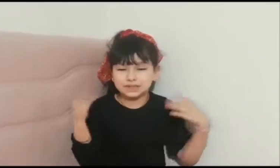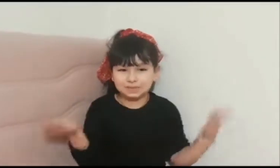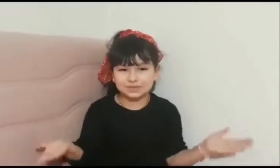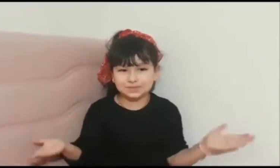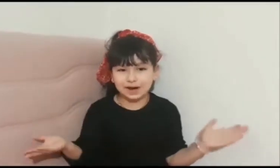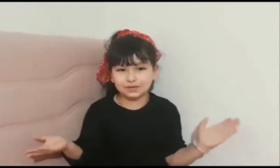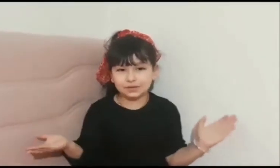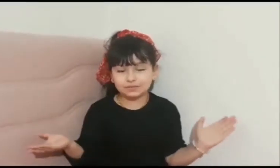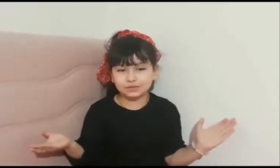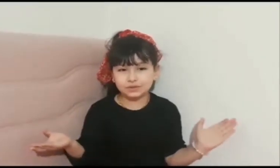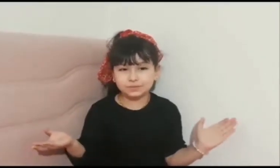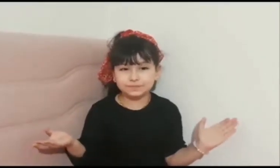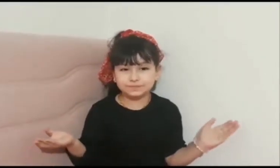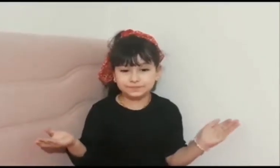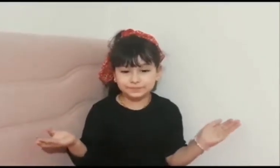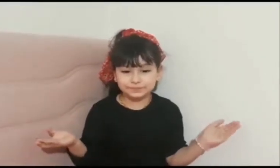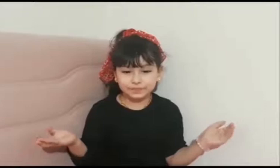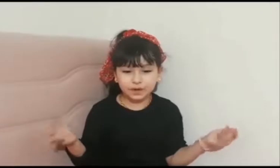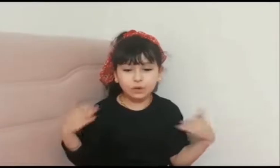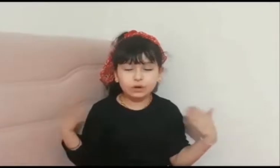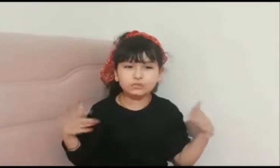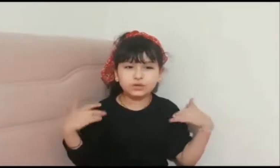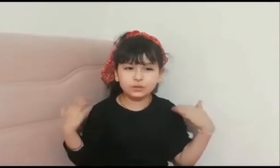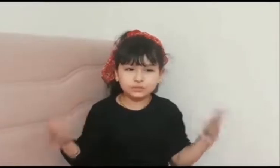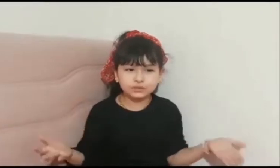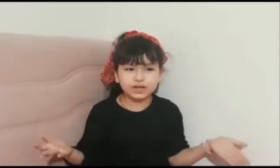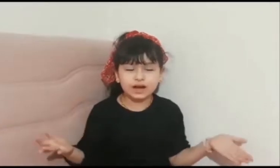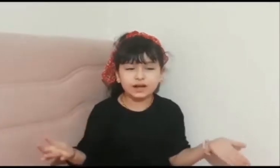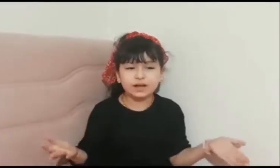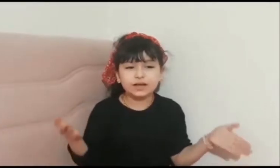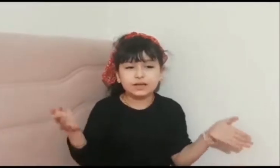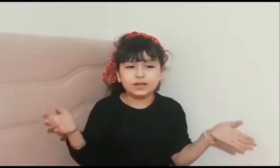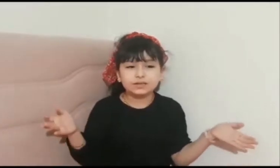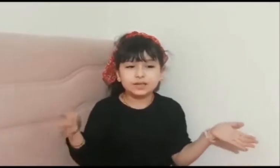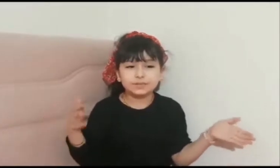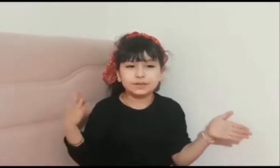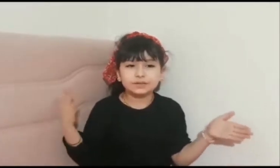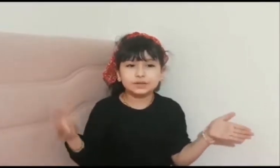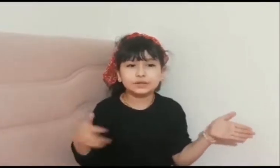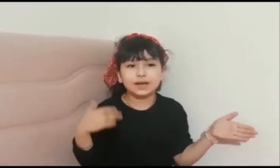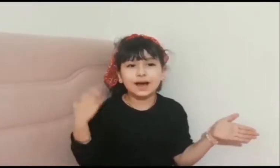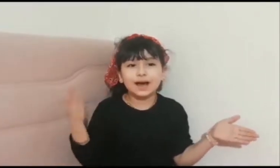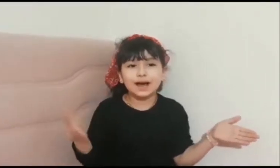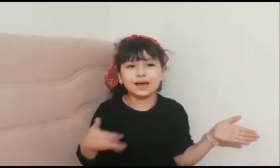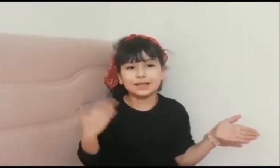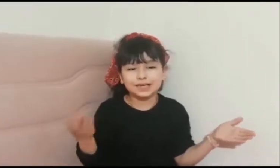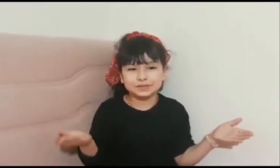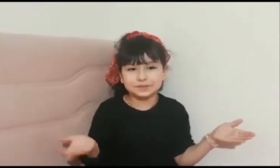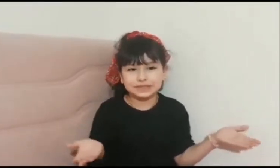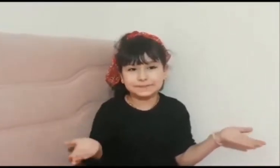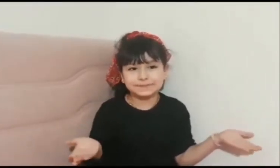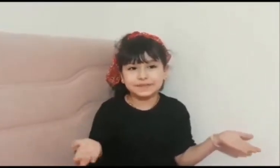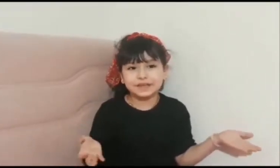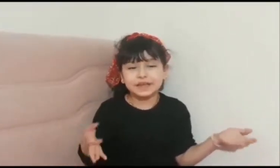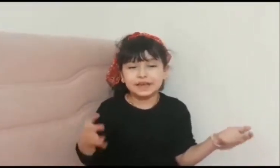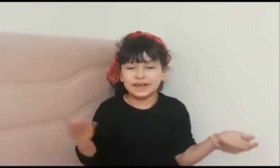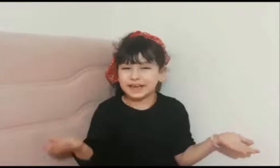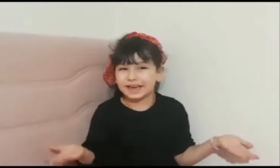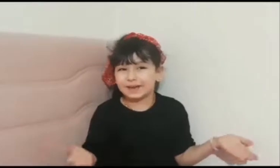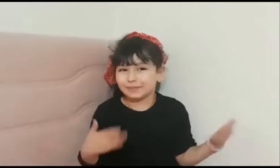Yaptığına pişman olmuş. Olmuş olmuş da zaman çoktan geçmiş.